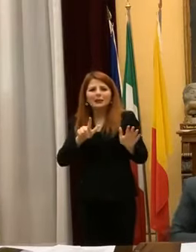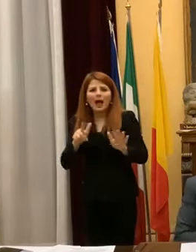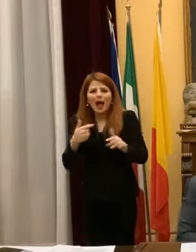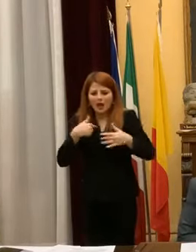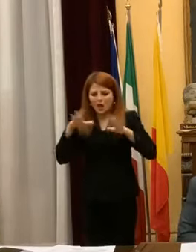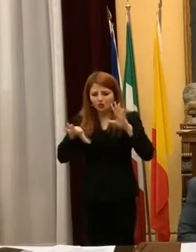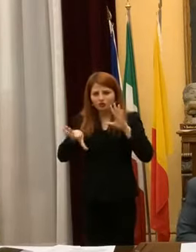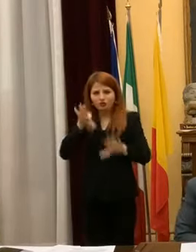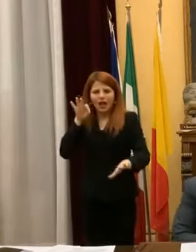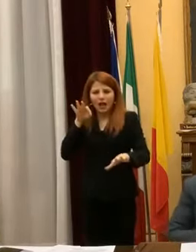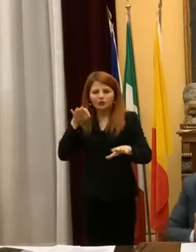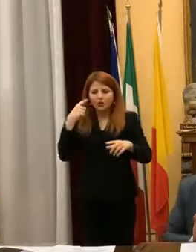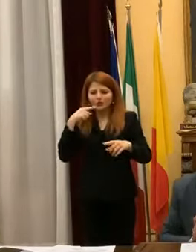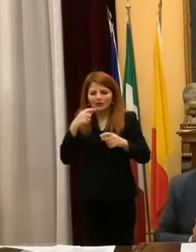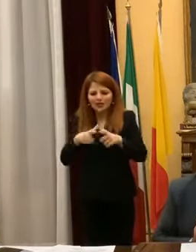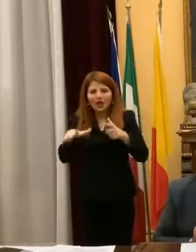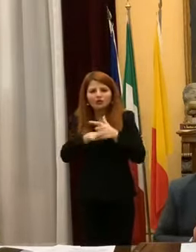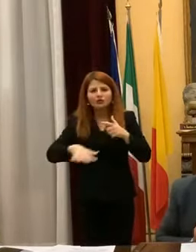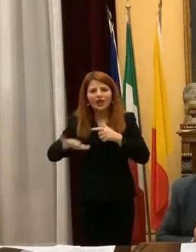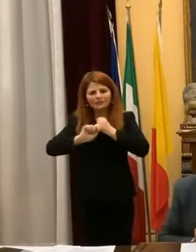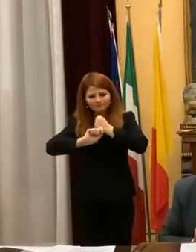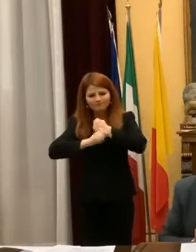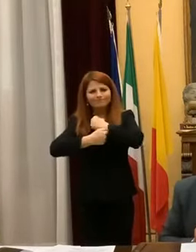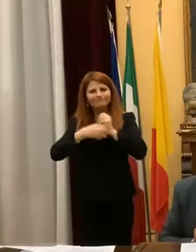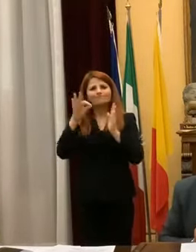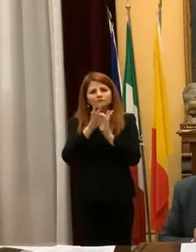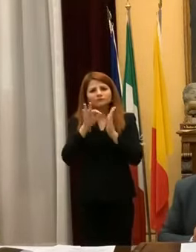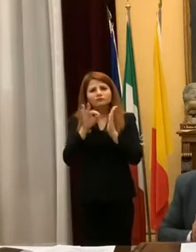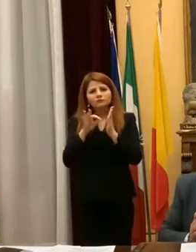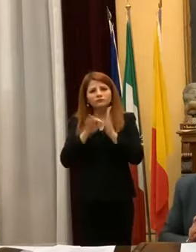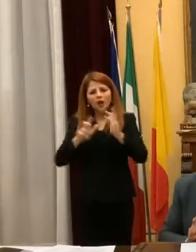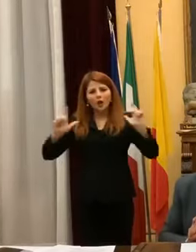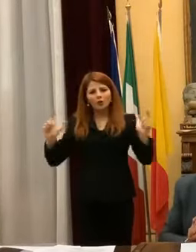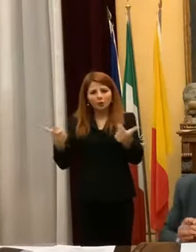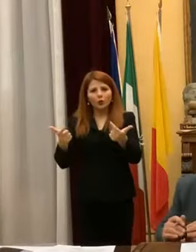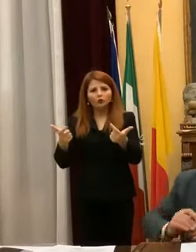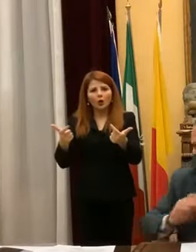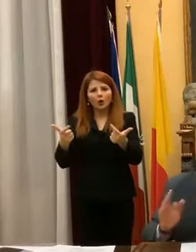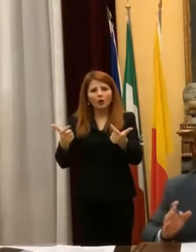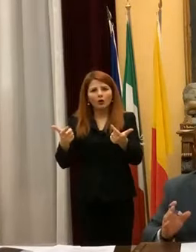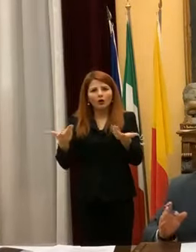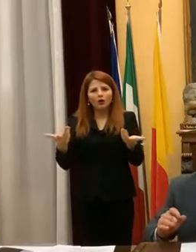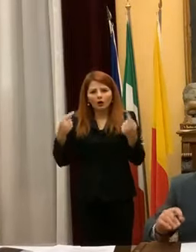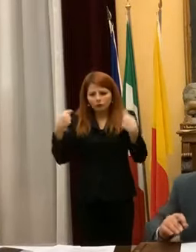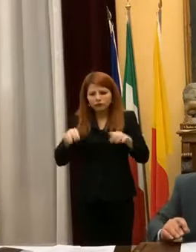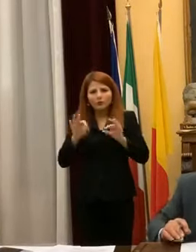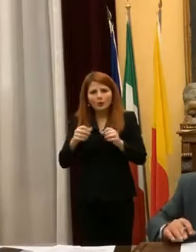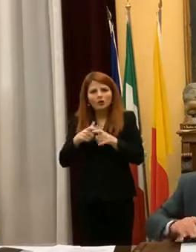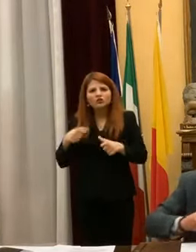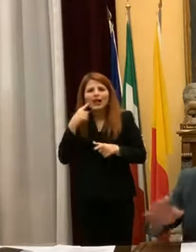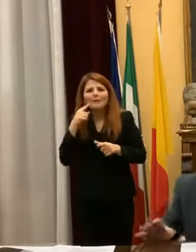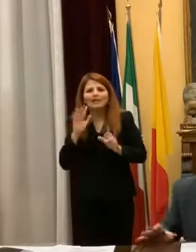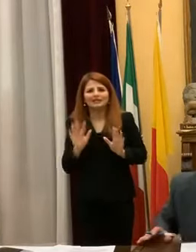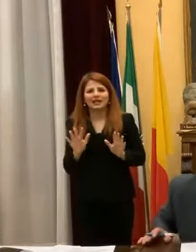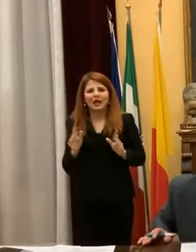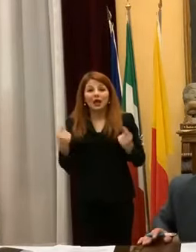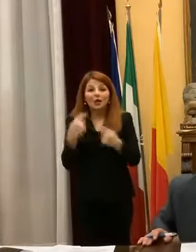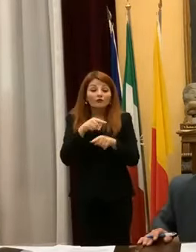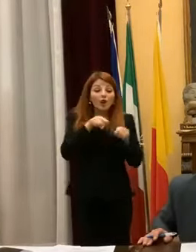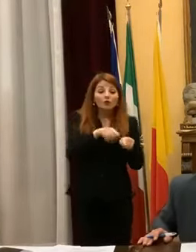rossa farlocca come quella che c'è stata nel resto della Sicilia, dove non si poteva fare tutto, ma si poteva fare praticamente di tutto e di più.